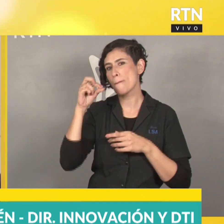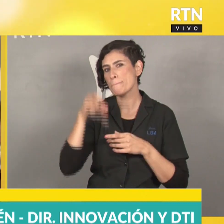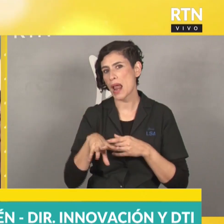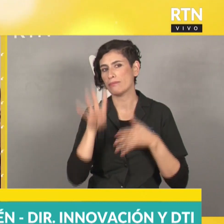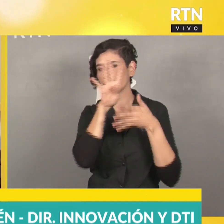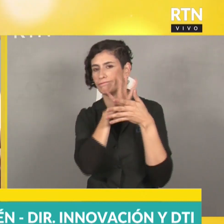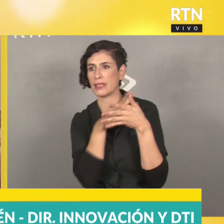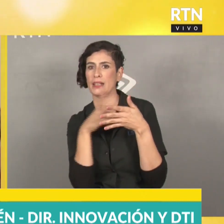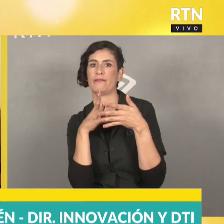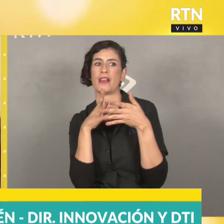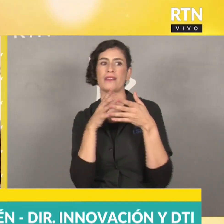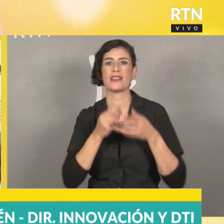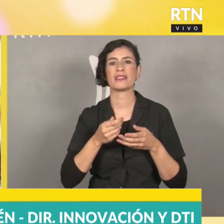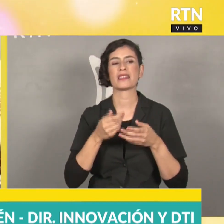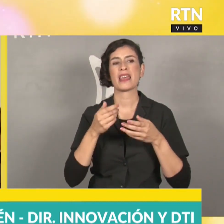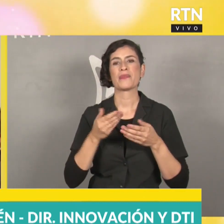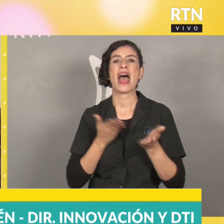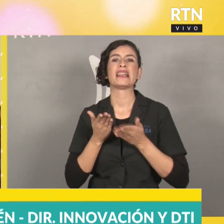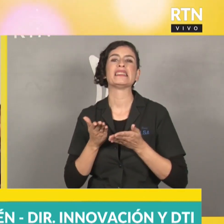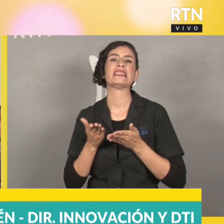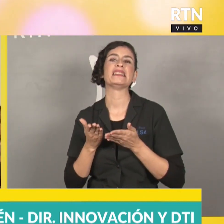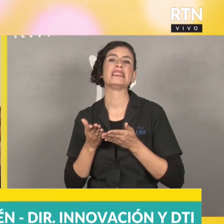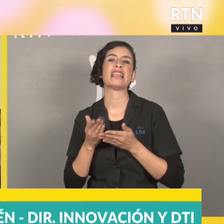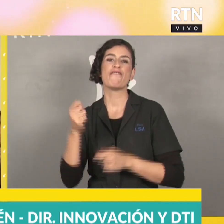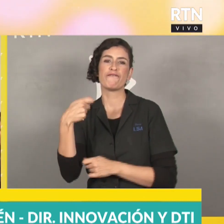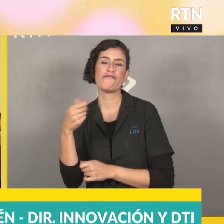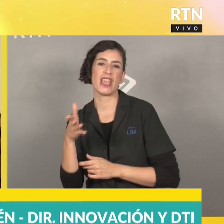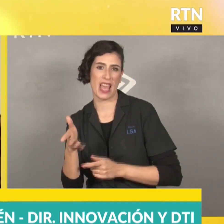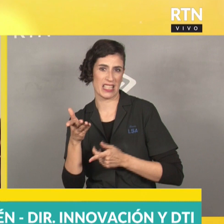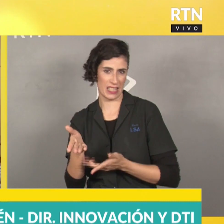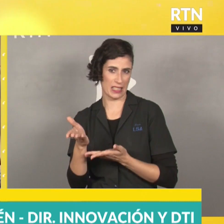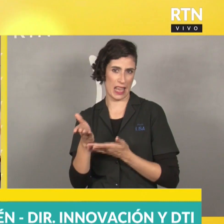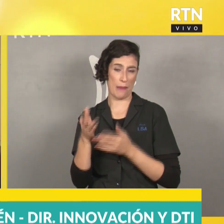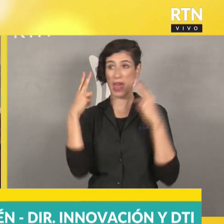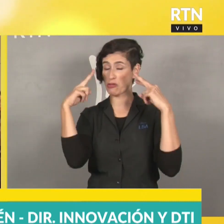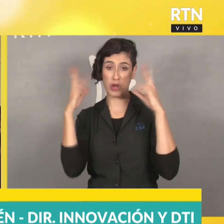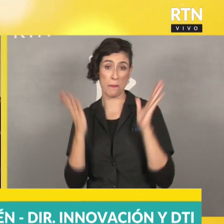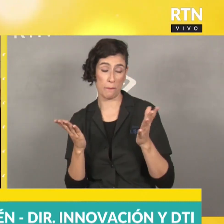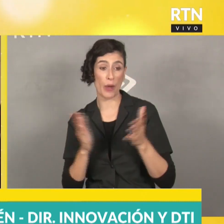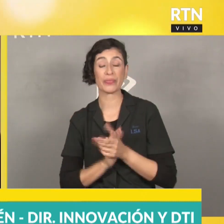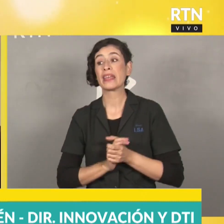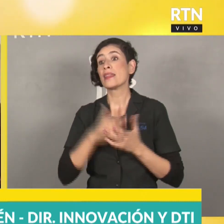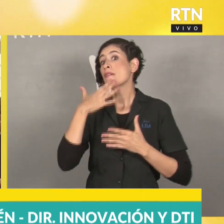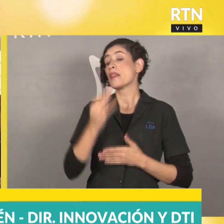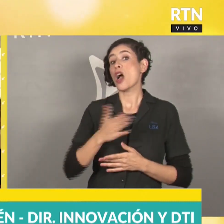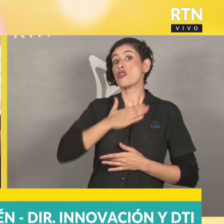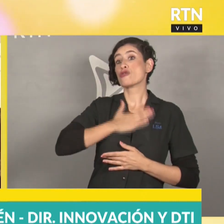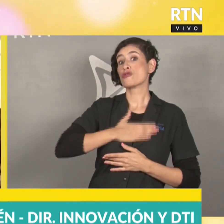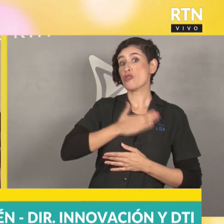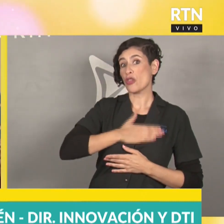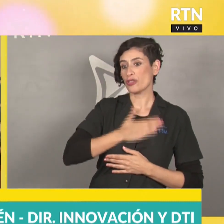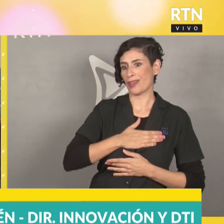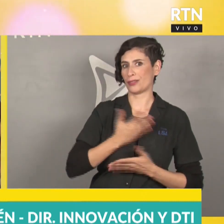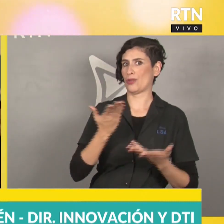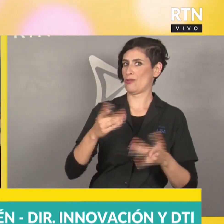Asistencia Financiera para Turismo Gracias. Inteligente. Bien. Súper contentos porque en realidad es una herramienta va a ser una herramienta muy útil para